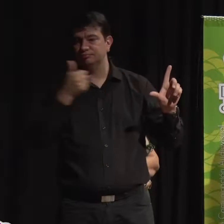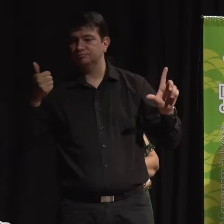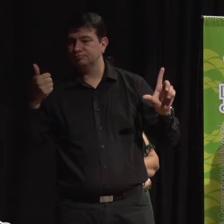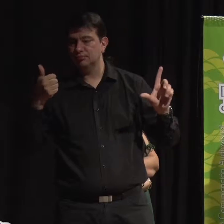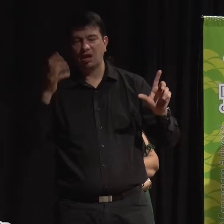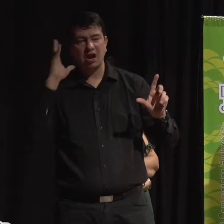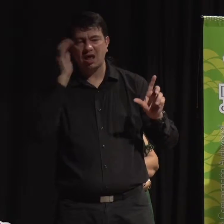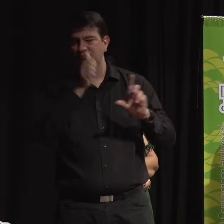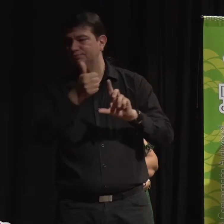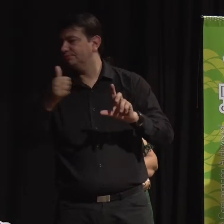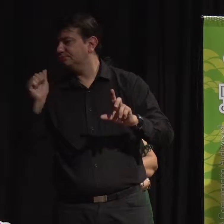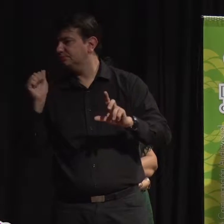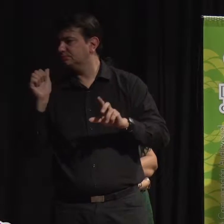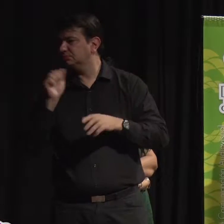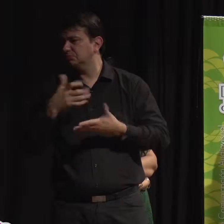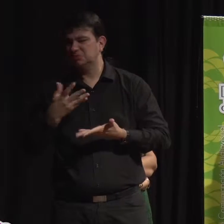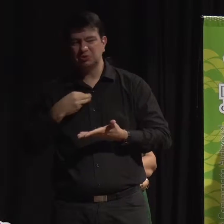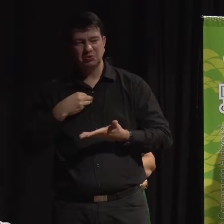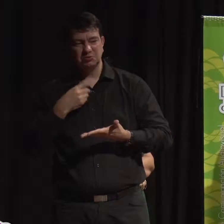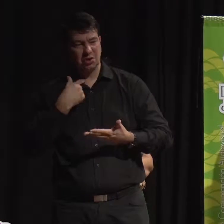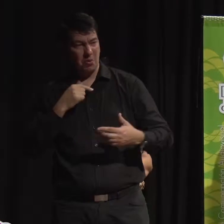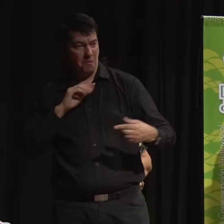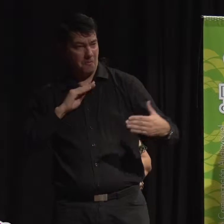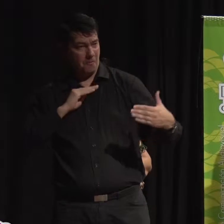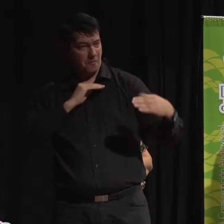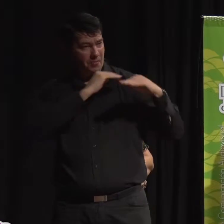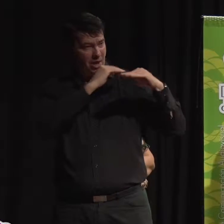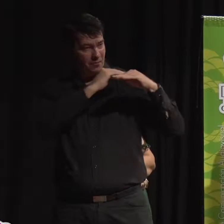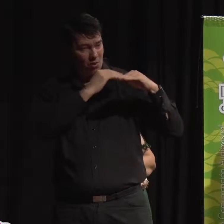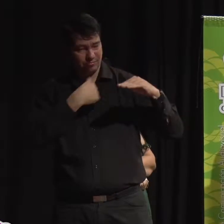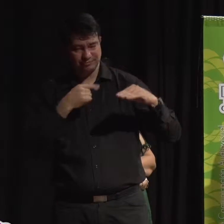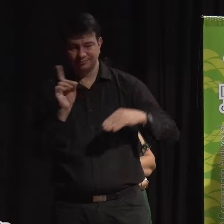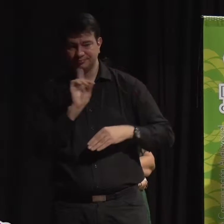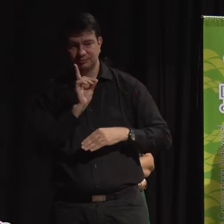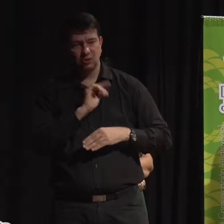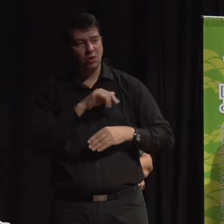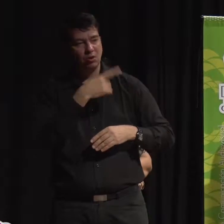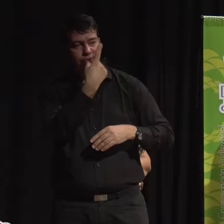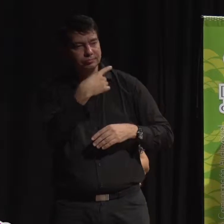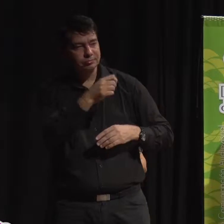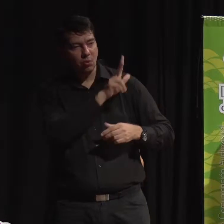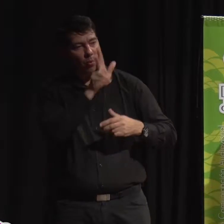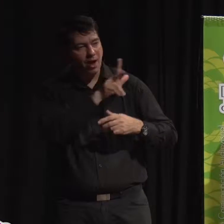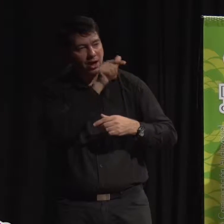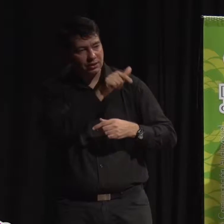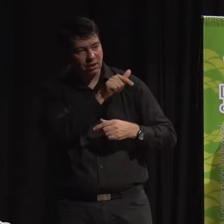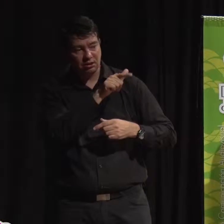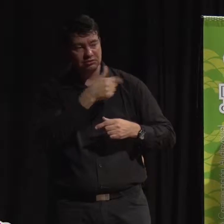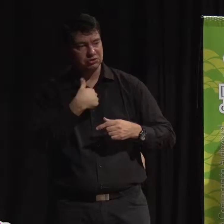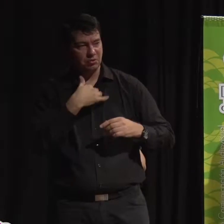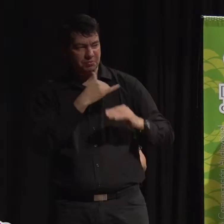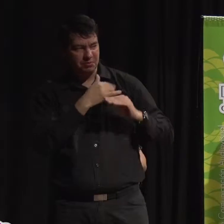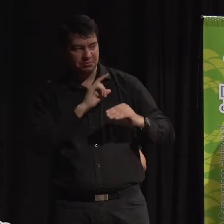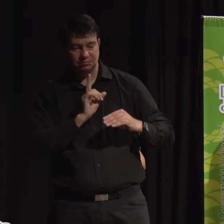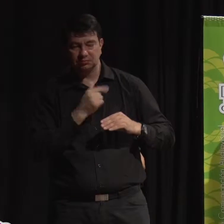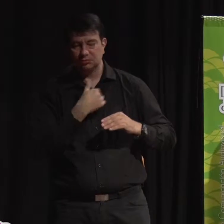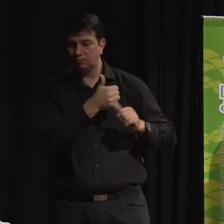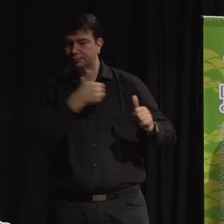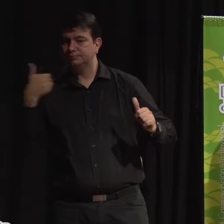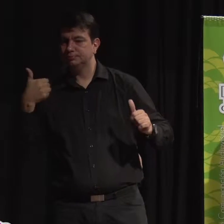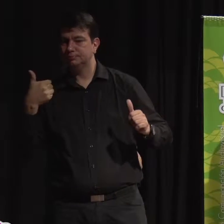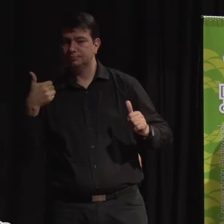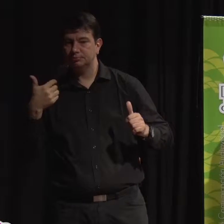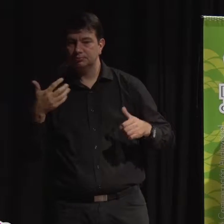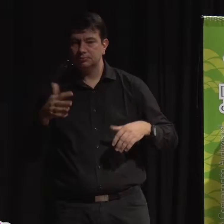radios porque no te sientes identificado con lo que se ve o se escucha pero como íbamos a